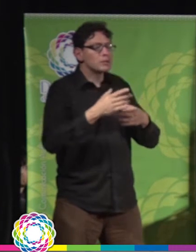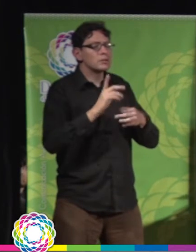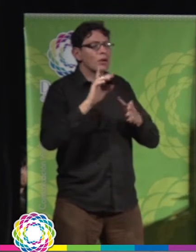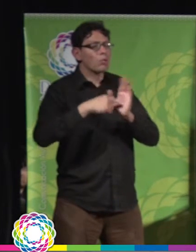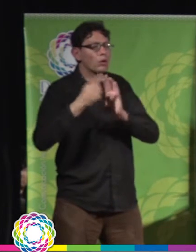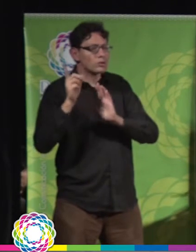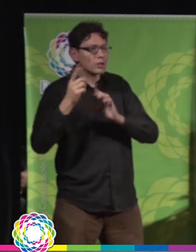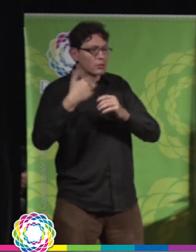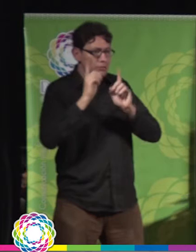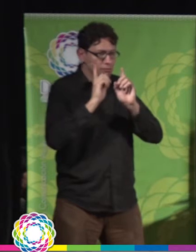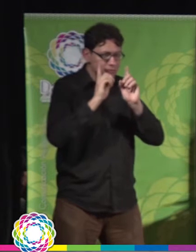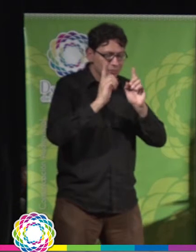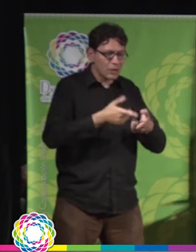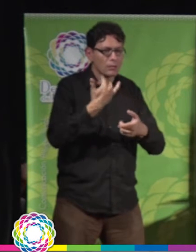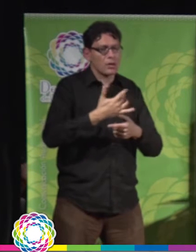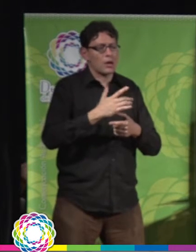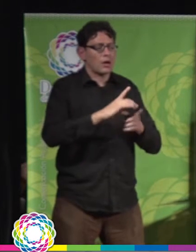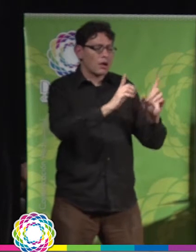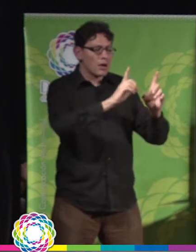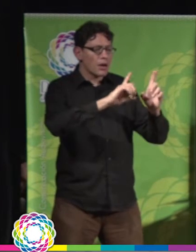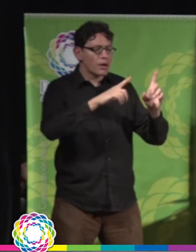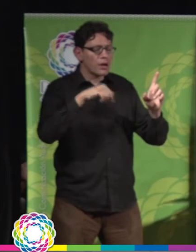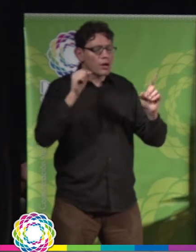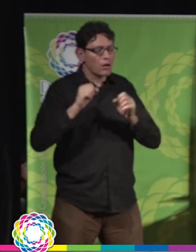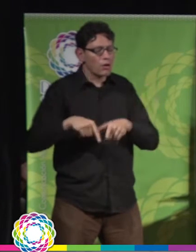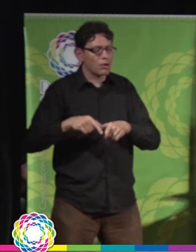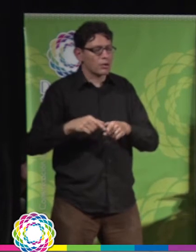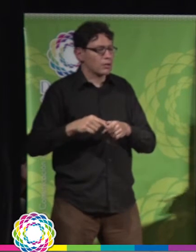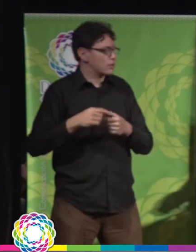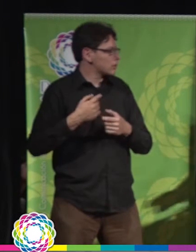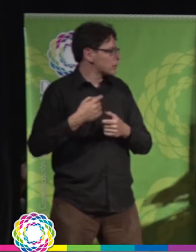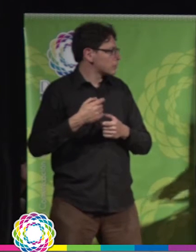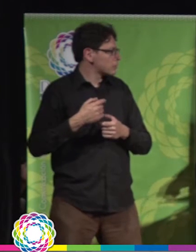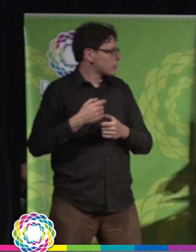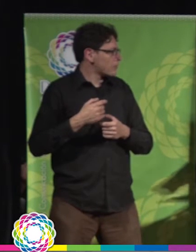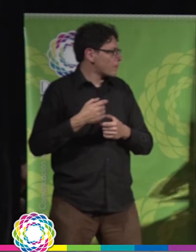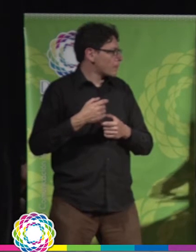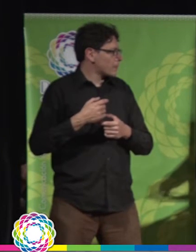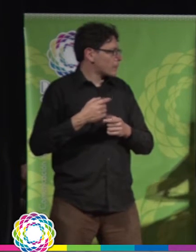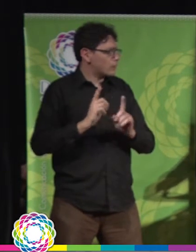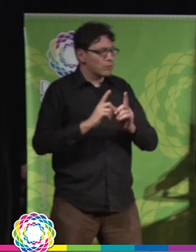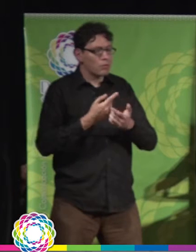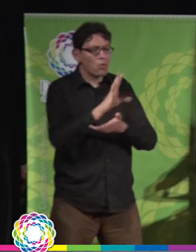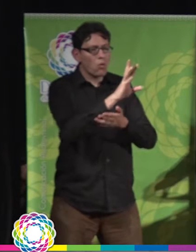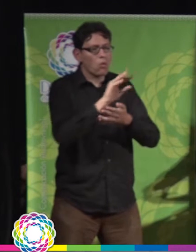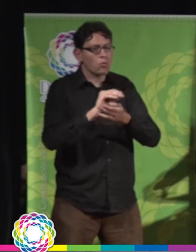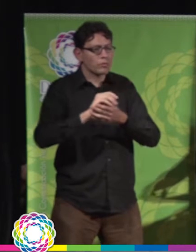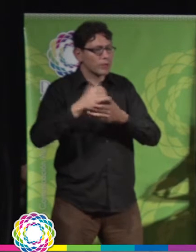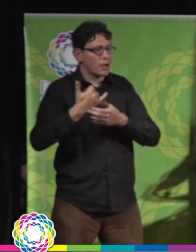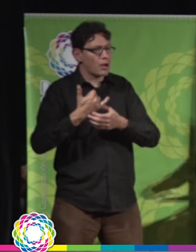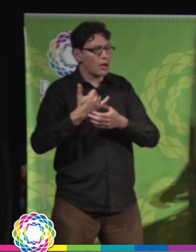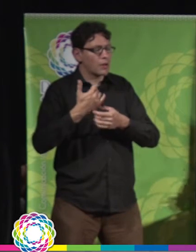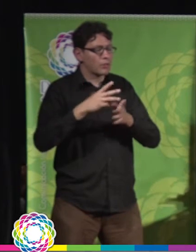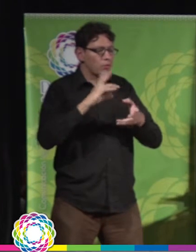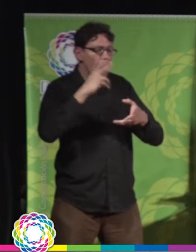que también aparece en los canales locales, aunque hay la posibilidad de poder replicar y poder